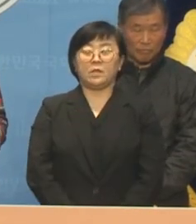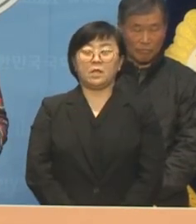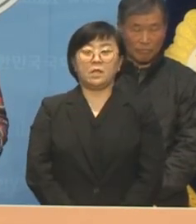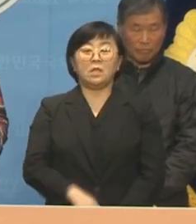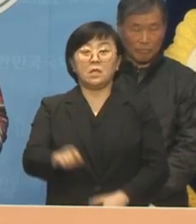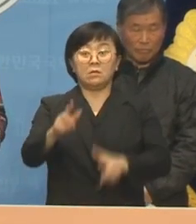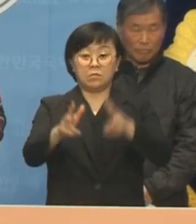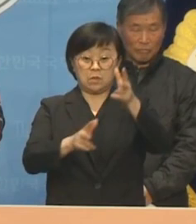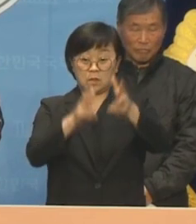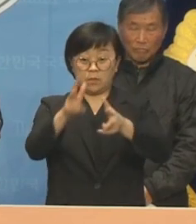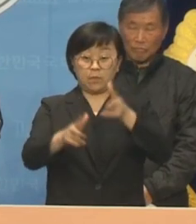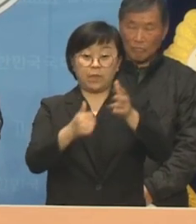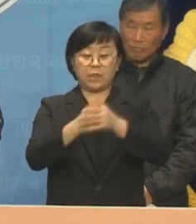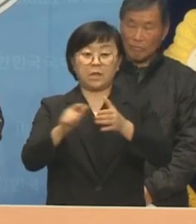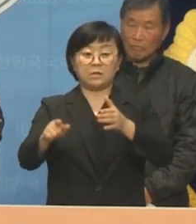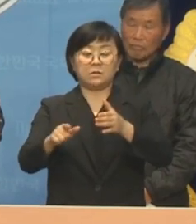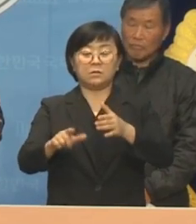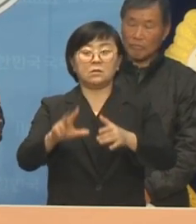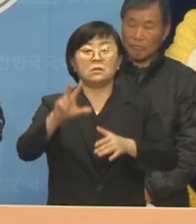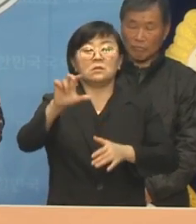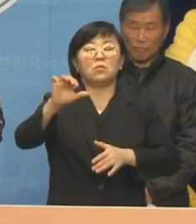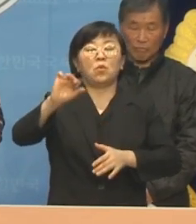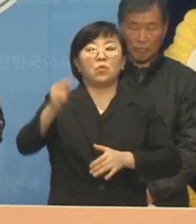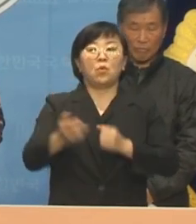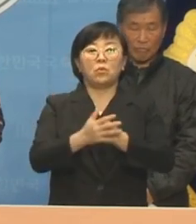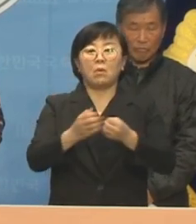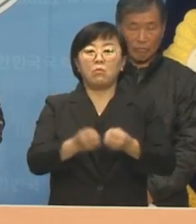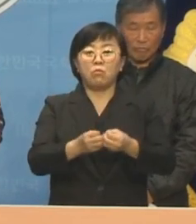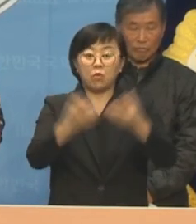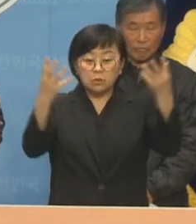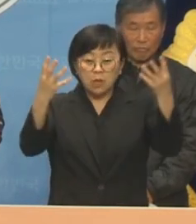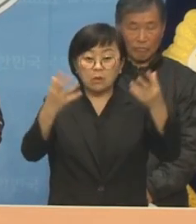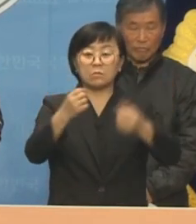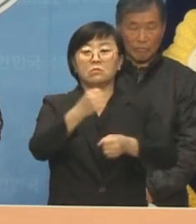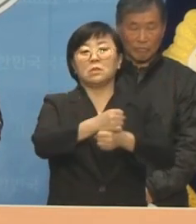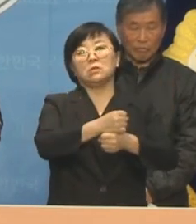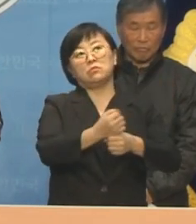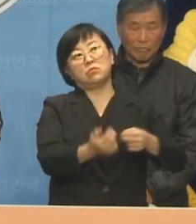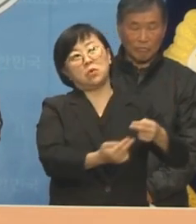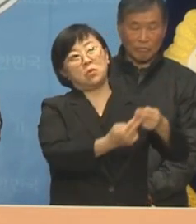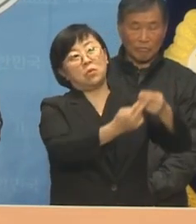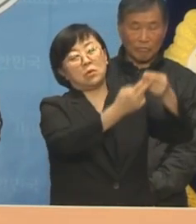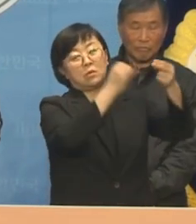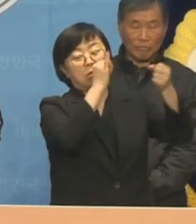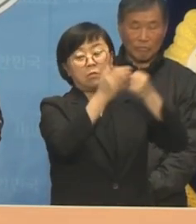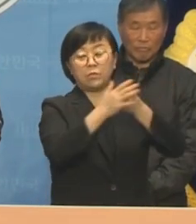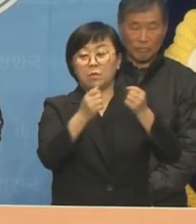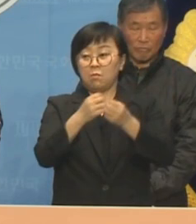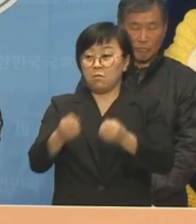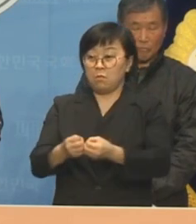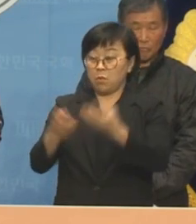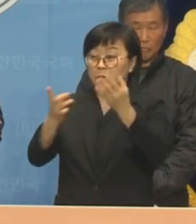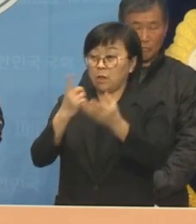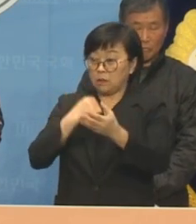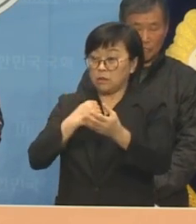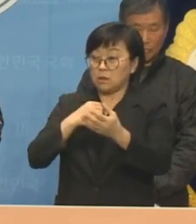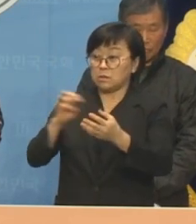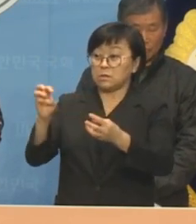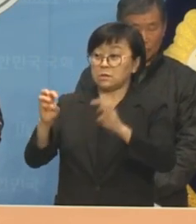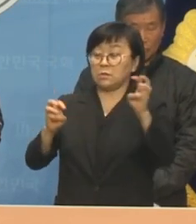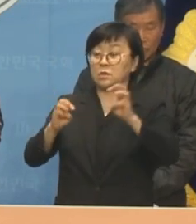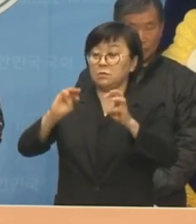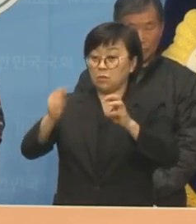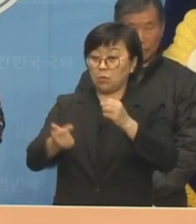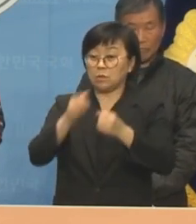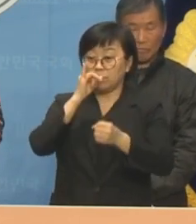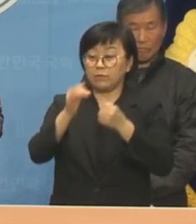공장은 상시 25톤이 넘는 고폭탄을 저장하고 있는 곳이고요. 이것은 1위에서 폭발한 폭발 사고가 30톤이 했던 것에